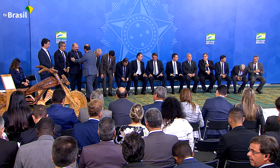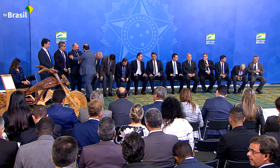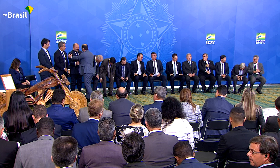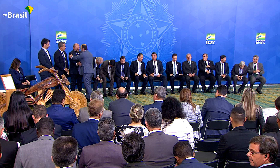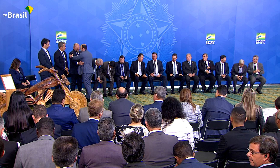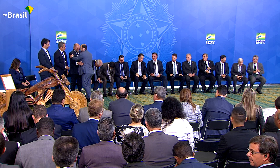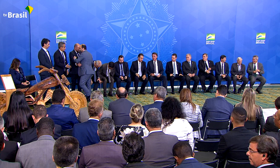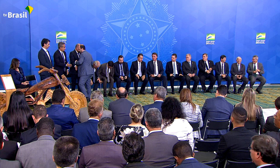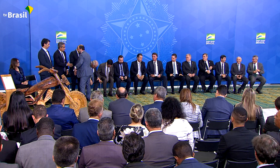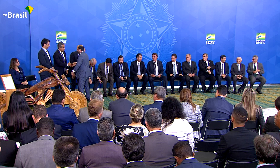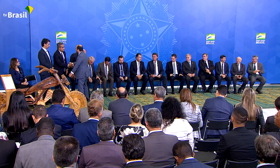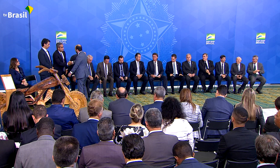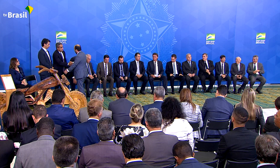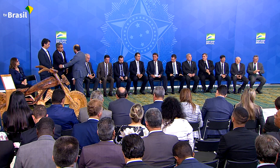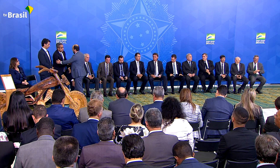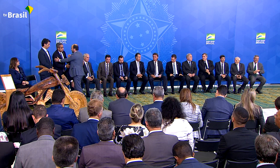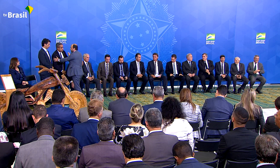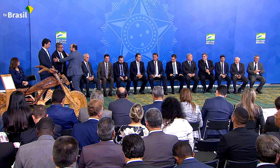a